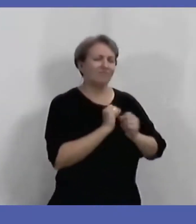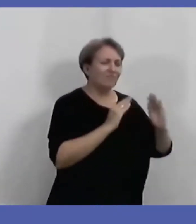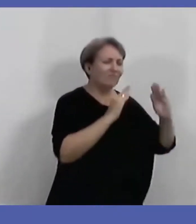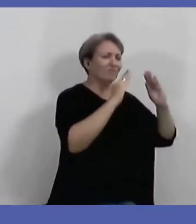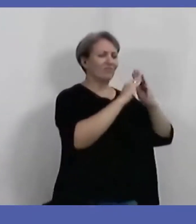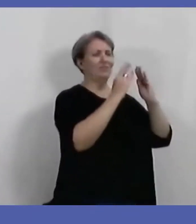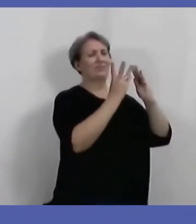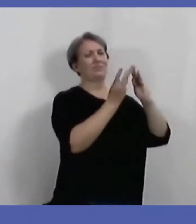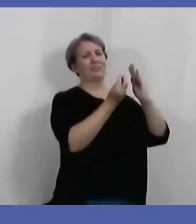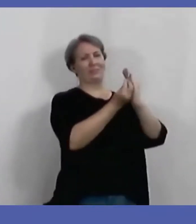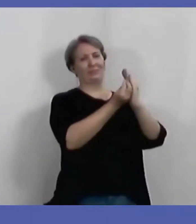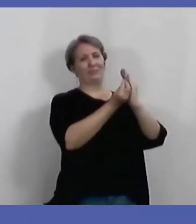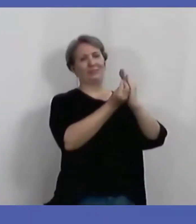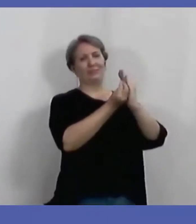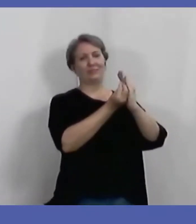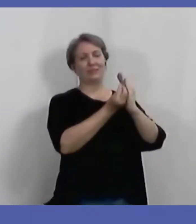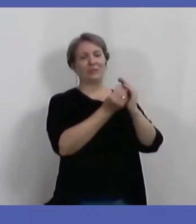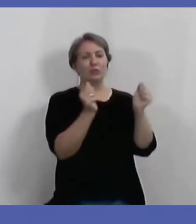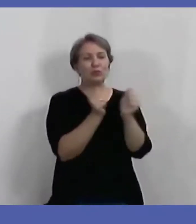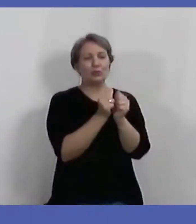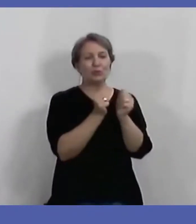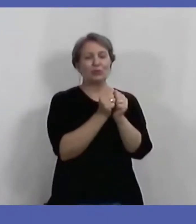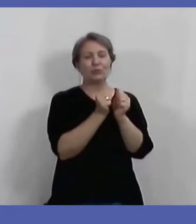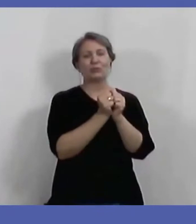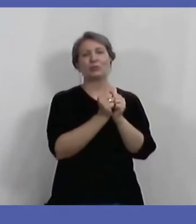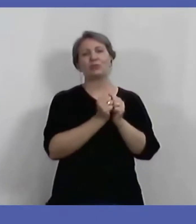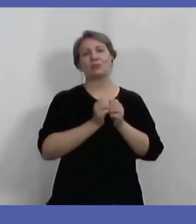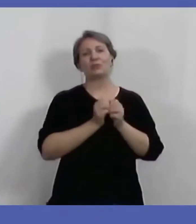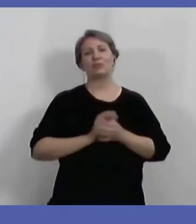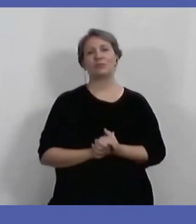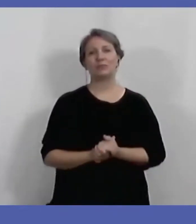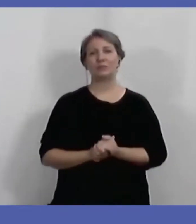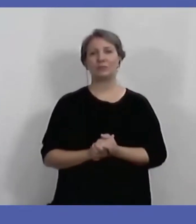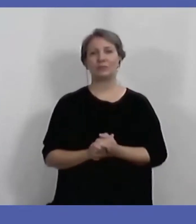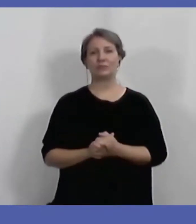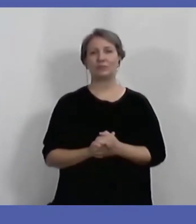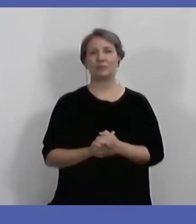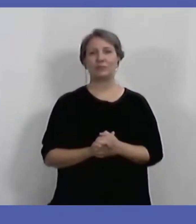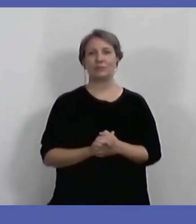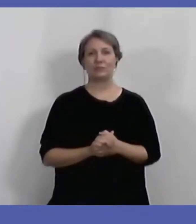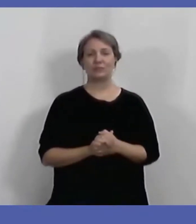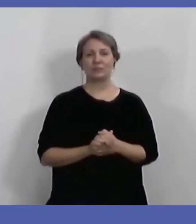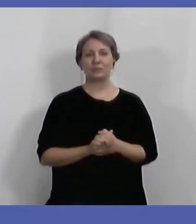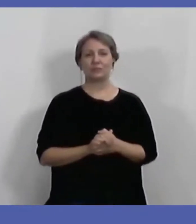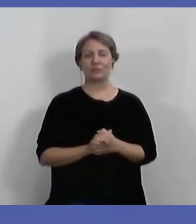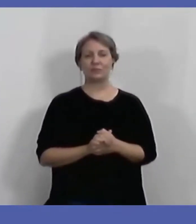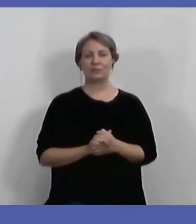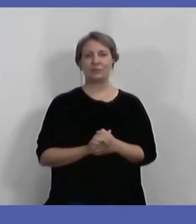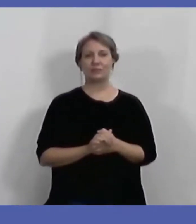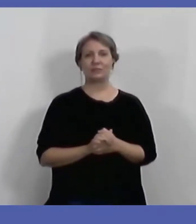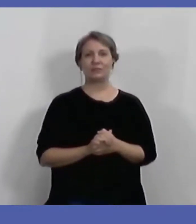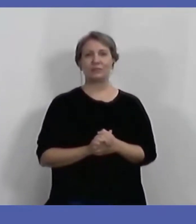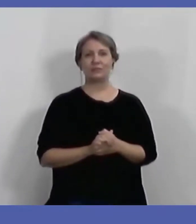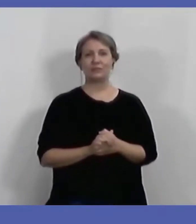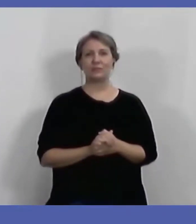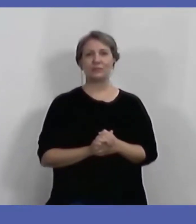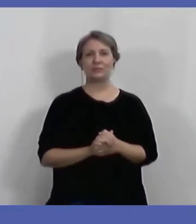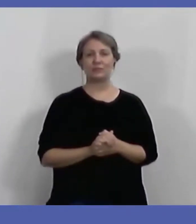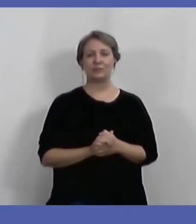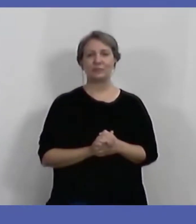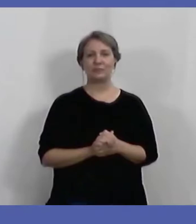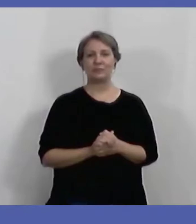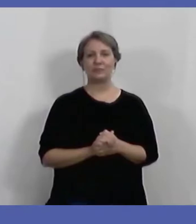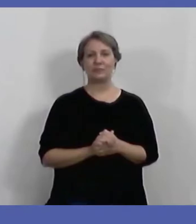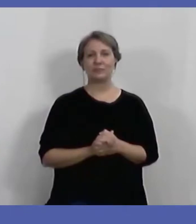essa igreja edificada que Deus quer. Quando a igreja é edificada, as